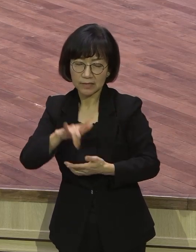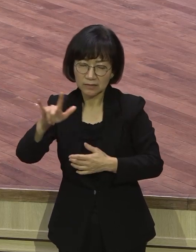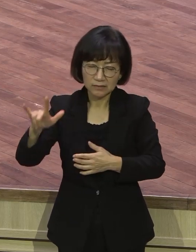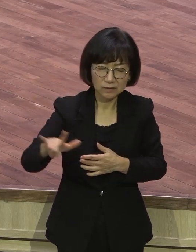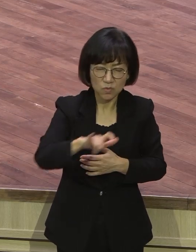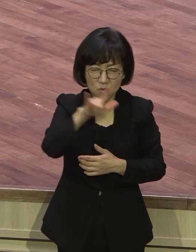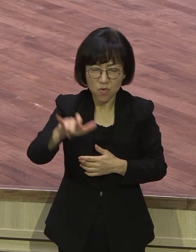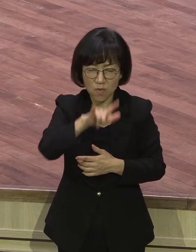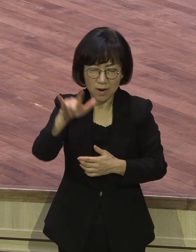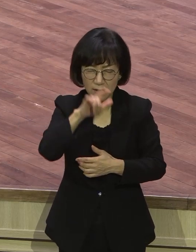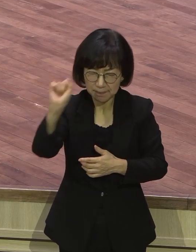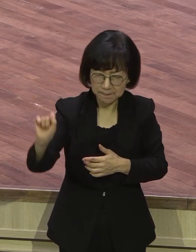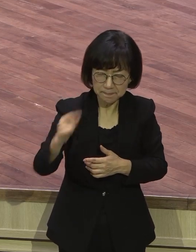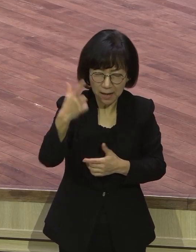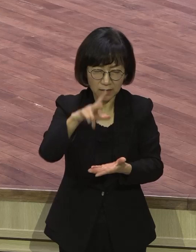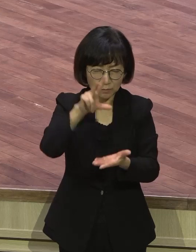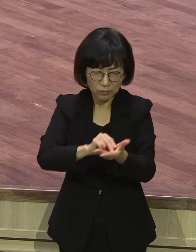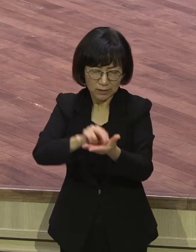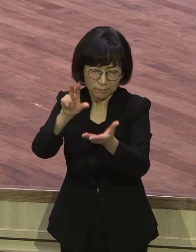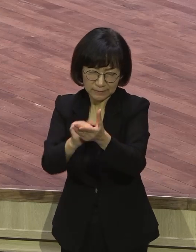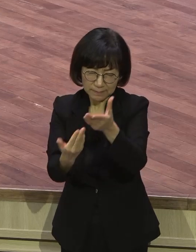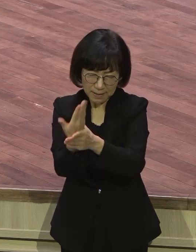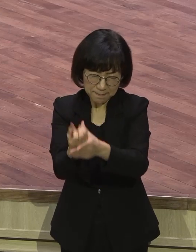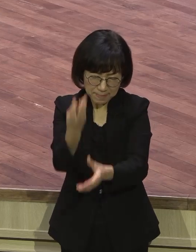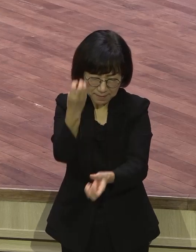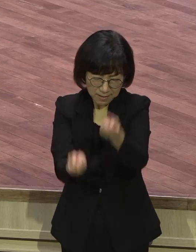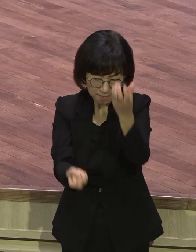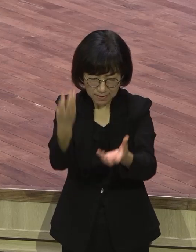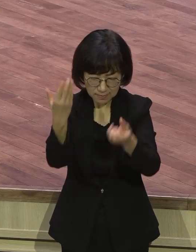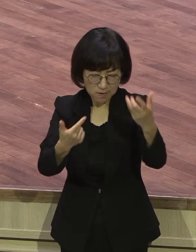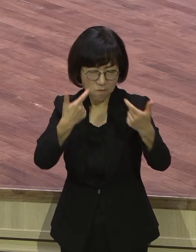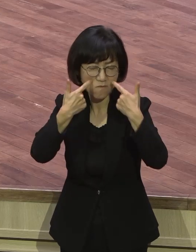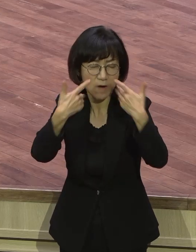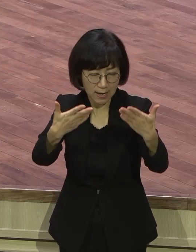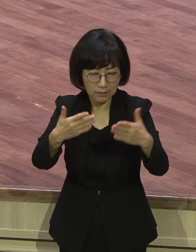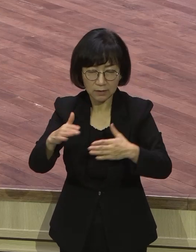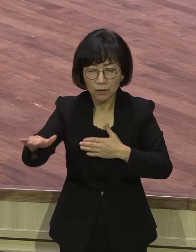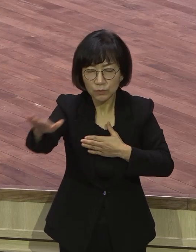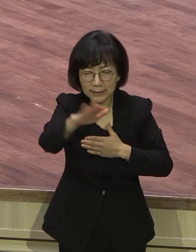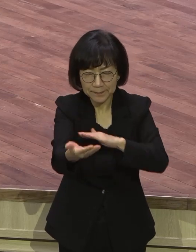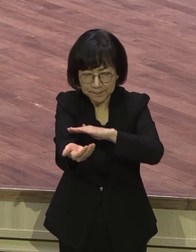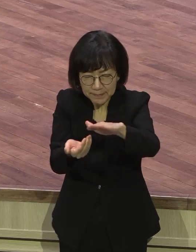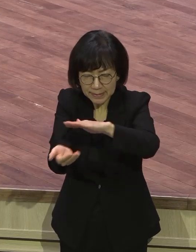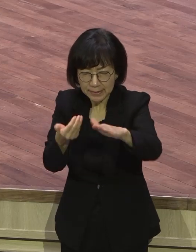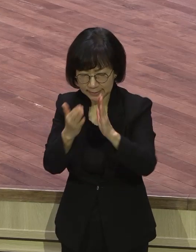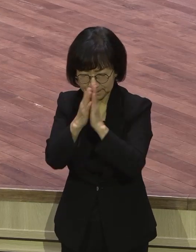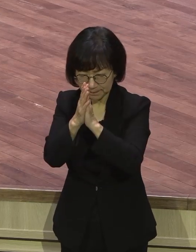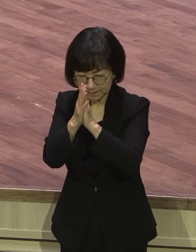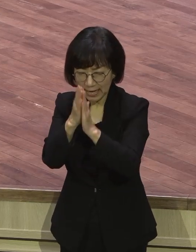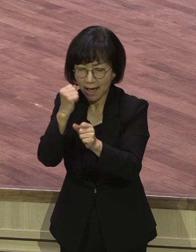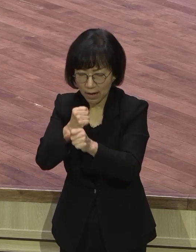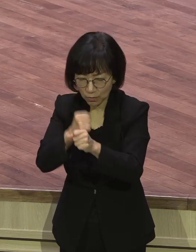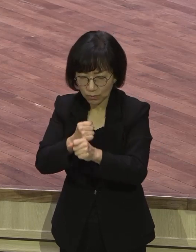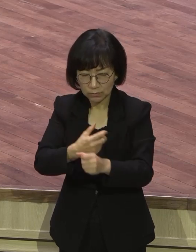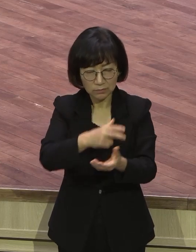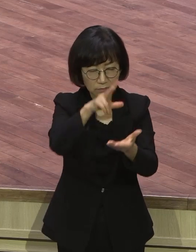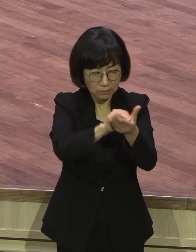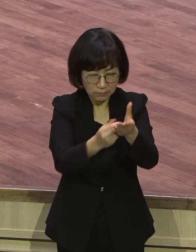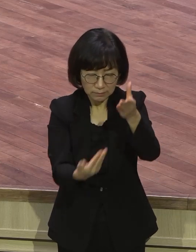인하여 많은 문제들이 생겨날 것인데 하나님 우리 모든 성도 미리미리 기도하고 문제사건 앞에